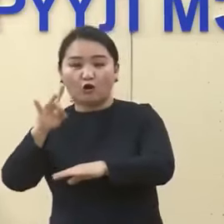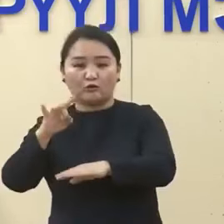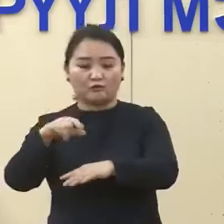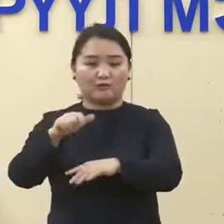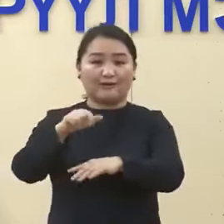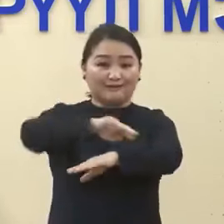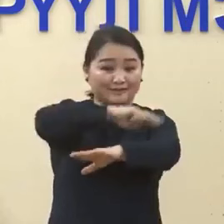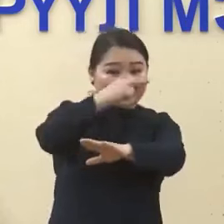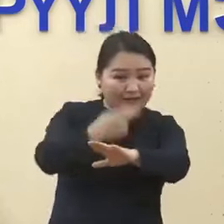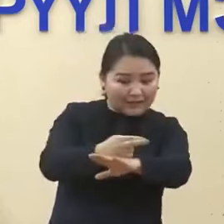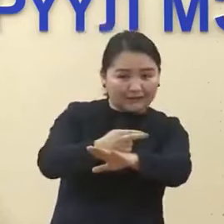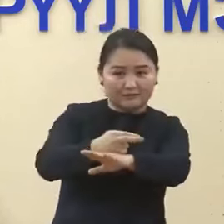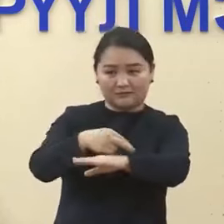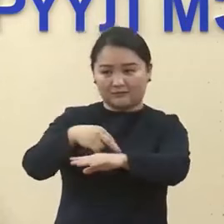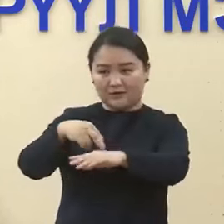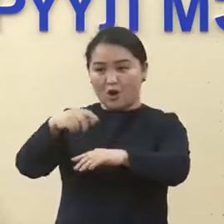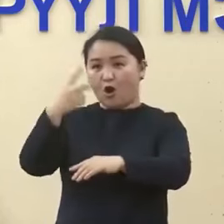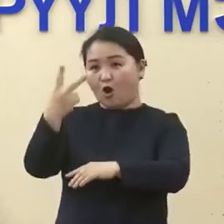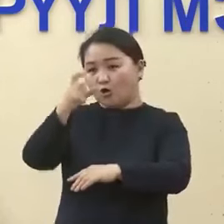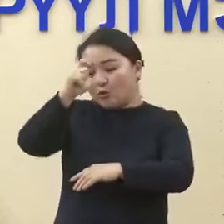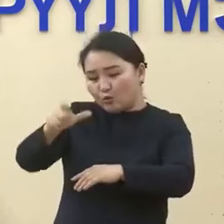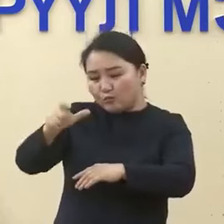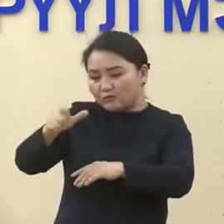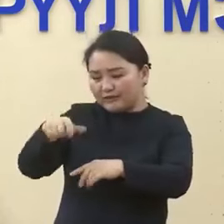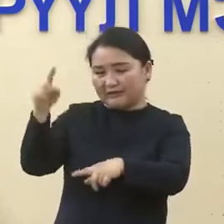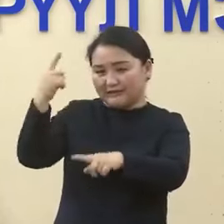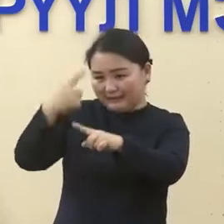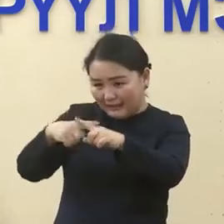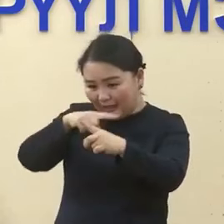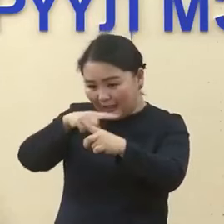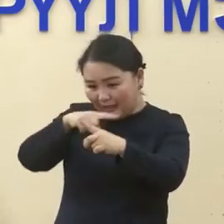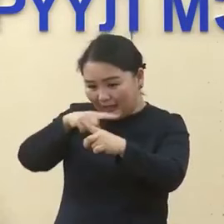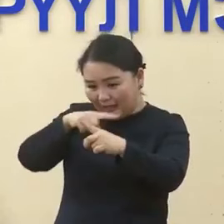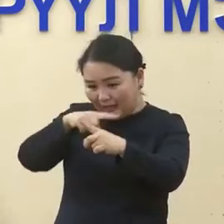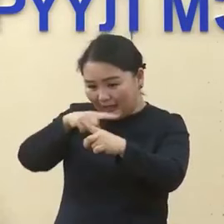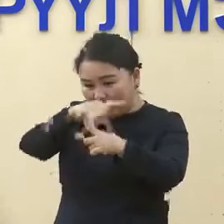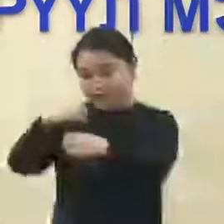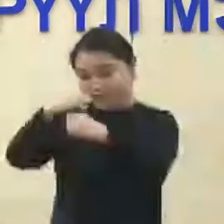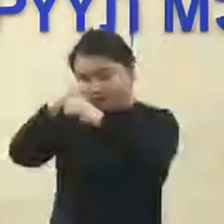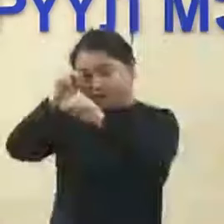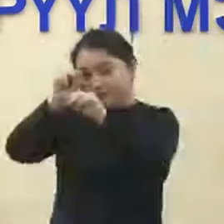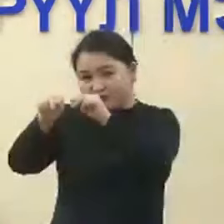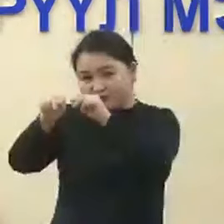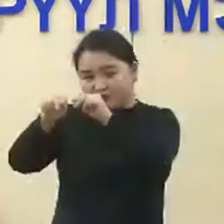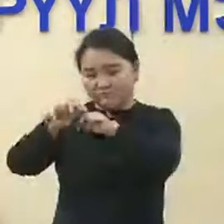хүний шинжилгээнд мөн коронавирус илрээгүй байна. За нийт